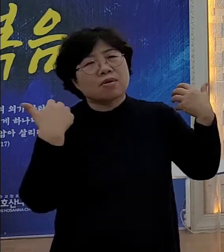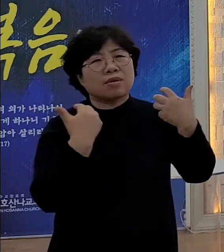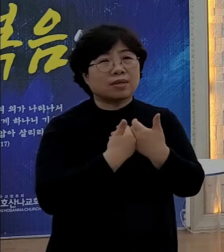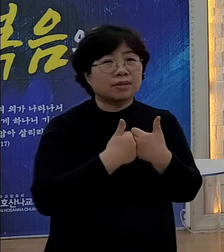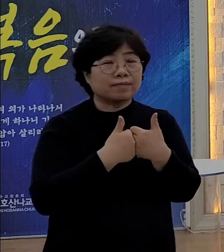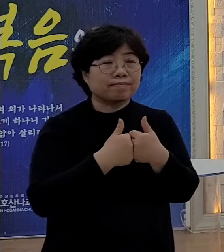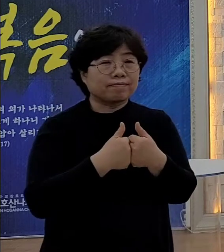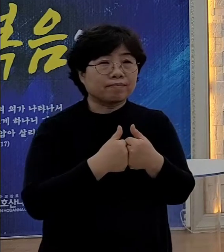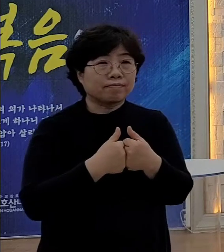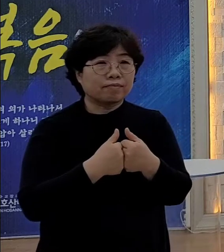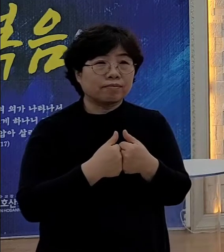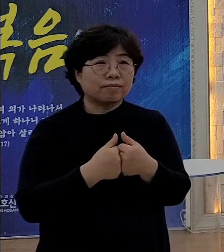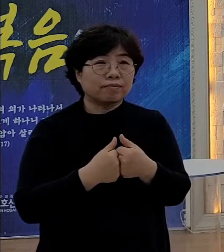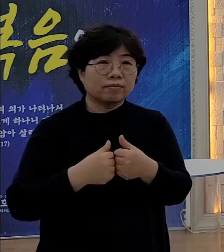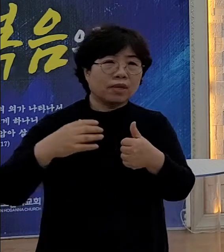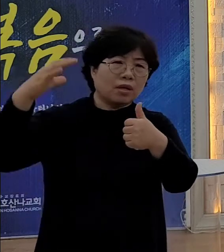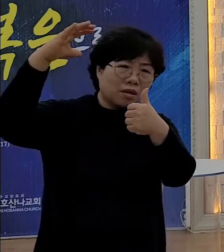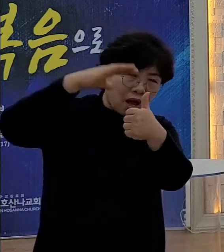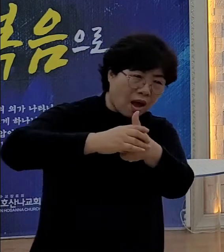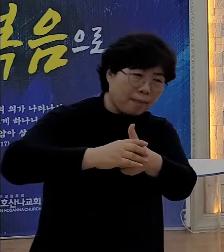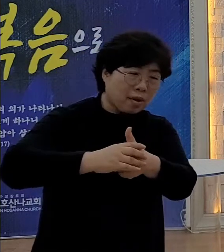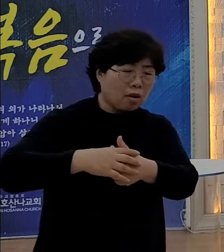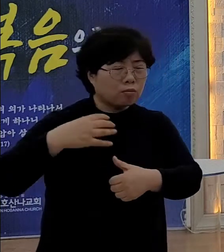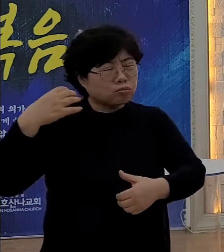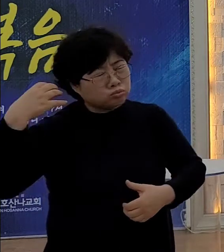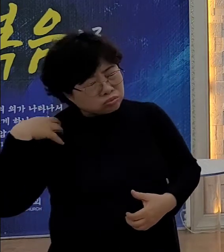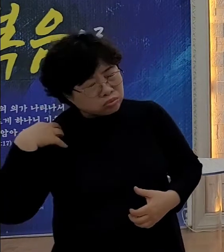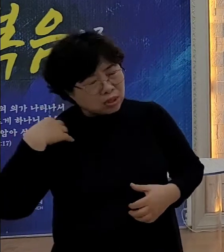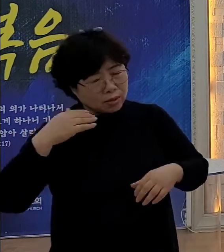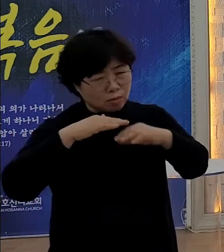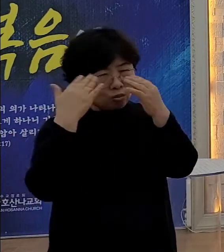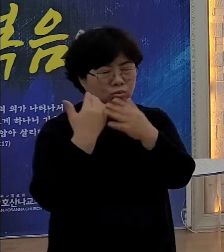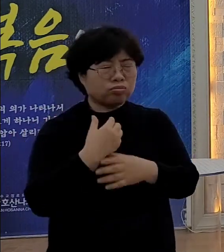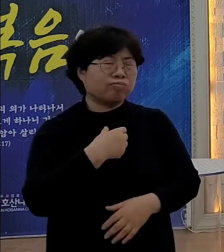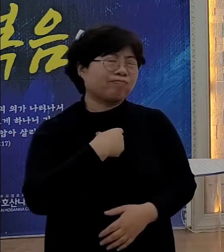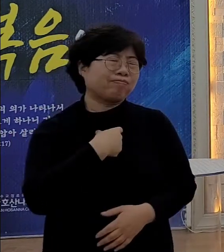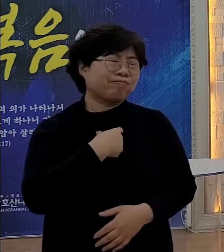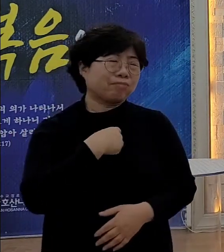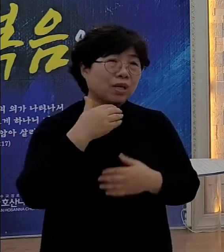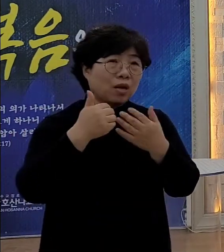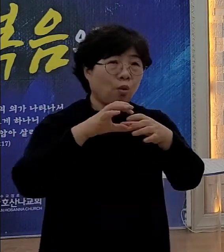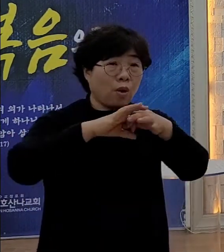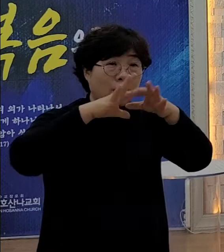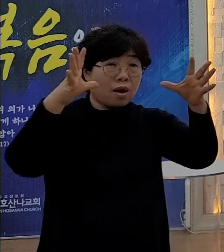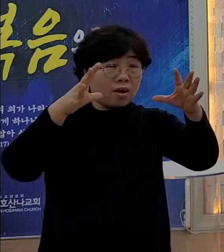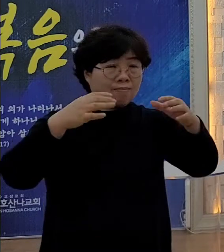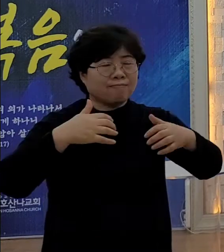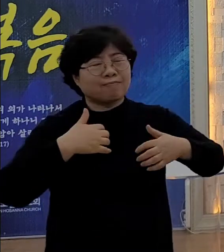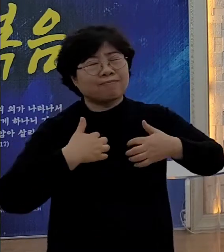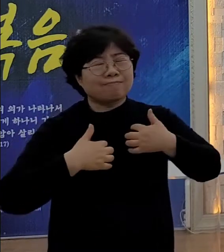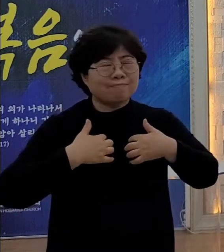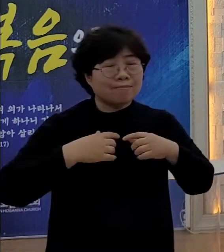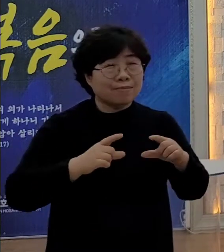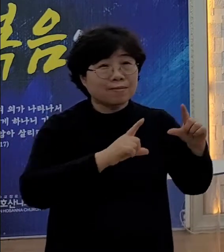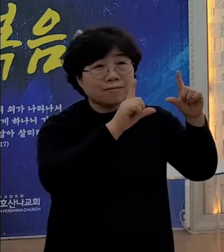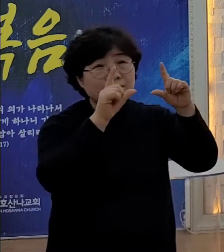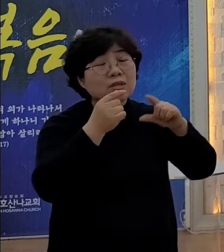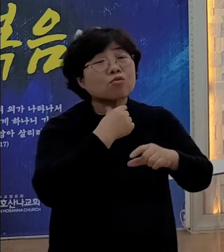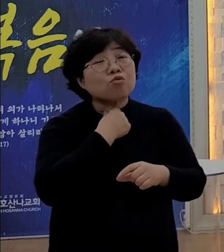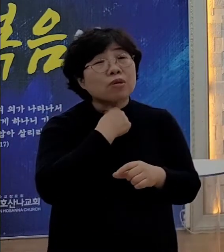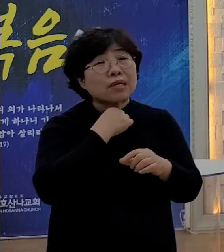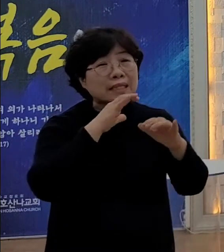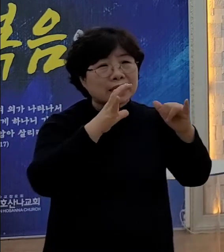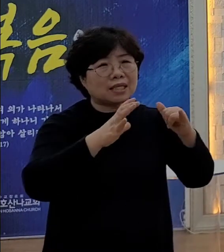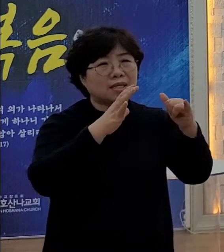뭐가 사명이라 하고 뭐 부담된다 하고 이런 거 다 싫어합니다. 하나님과 상관없이 즐기기를 원하는